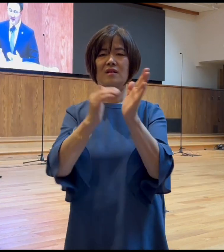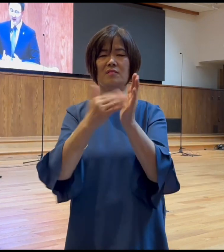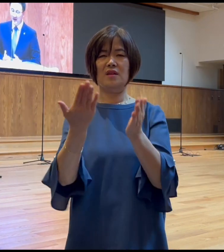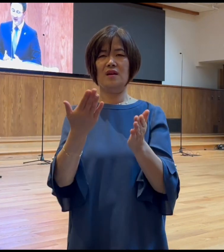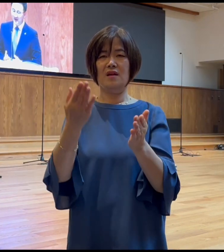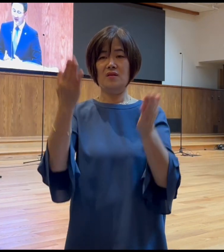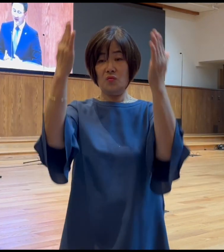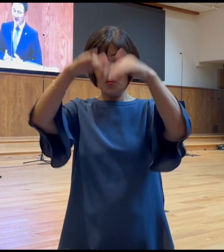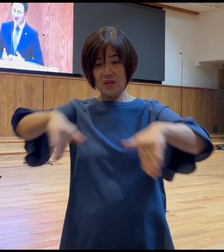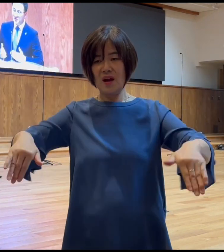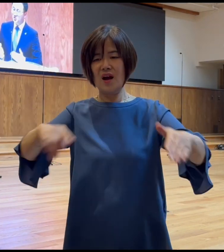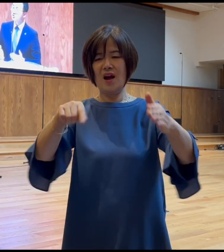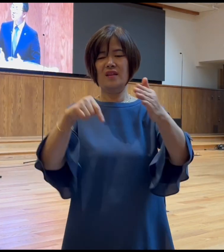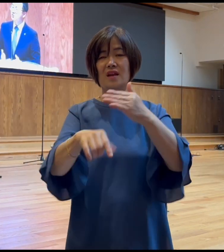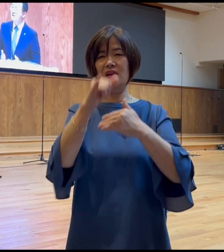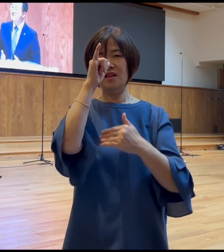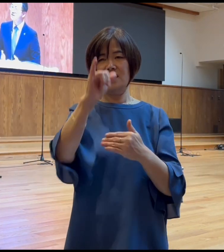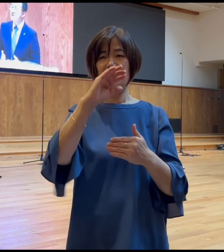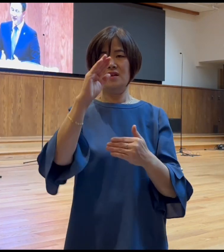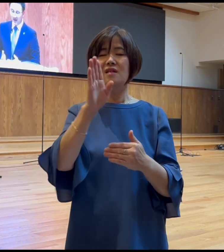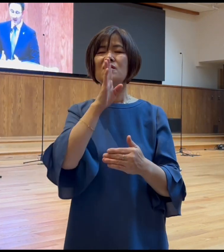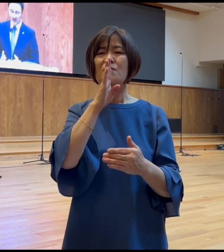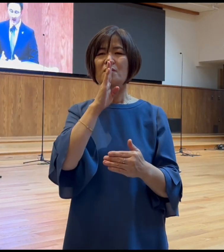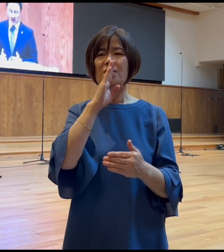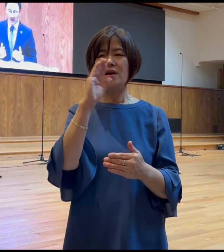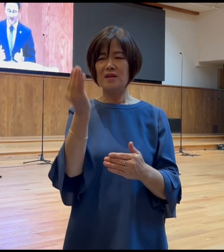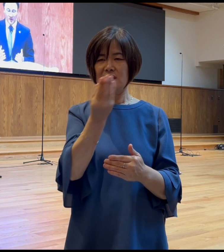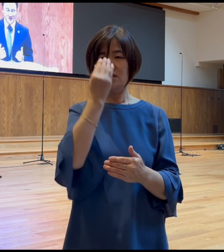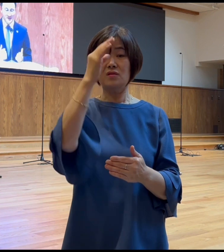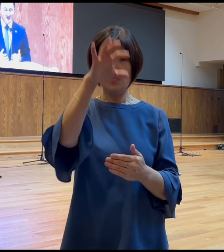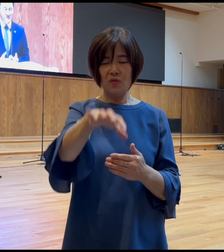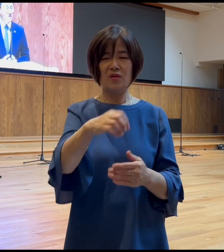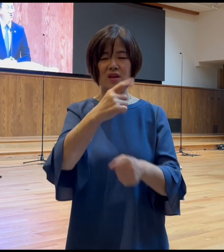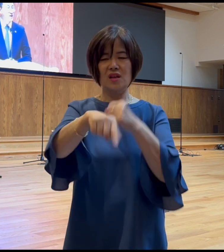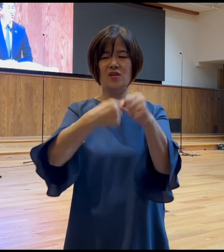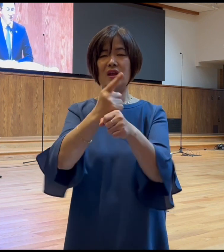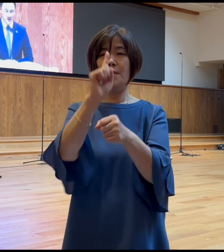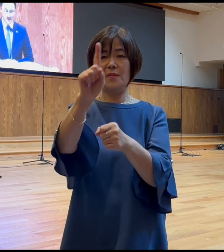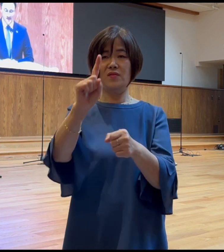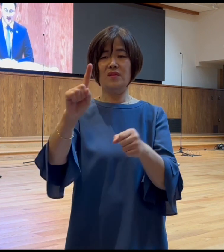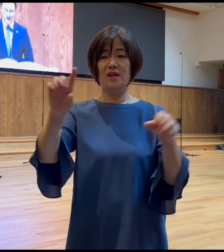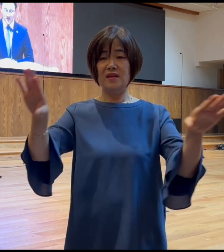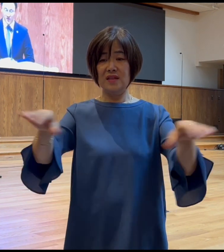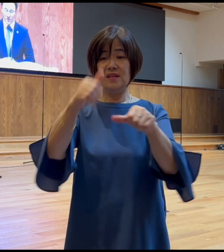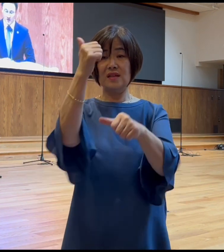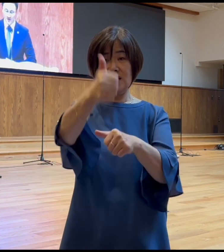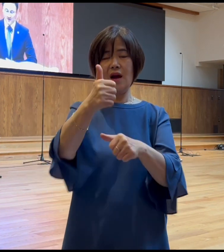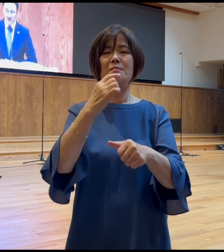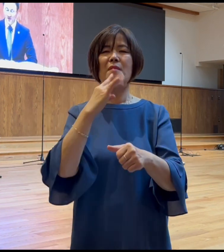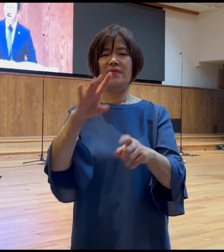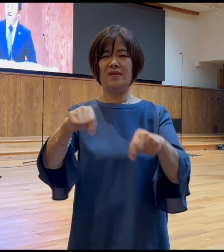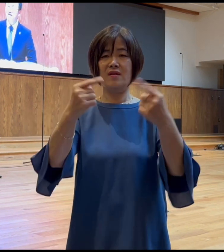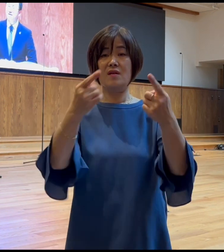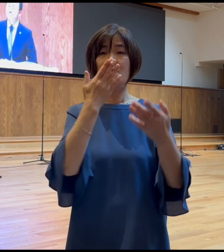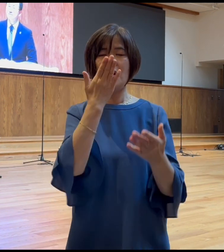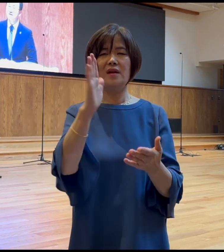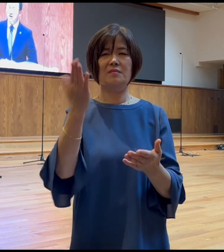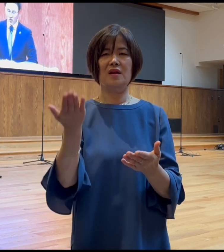휘장 안에 있는 지성소 공간은 1년에 한 번 제사장만 들어갈 수 있는 그런 곳이었습니다.